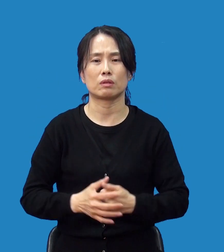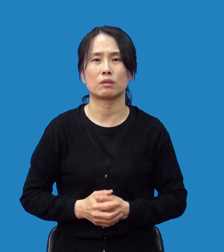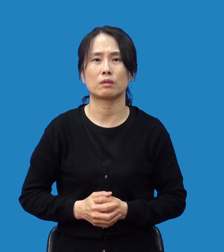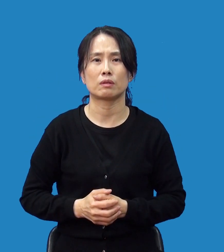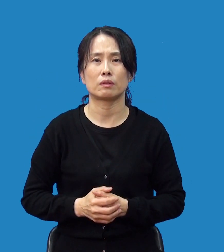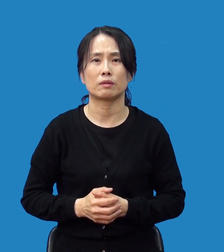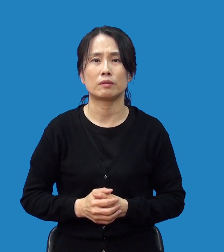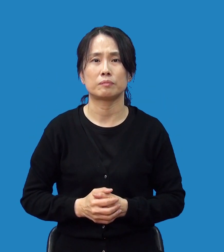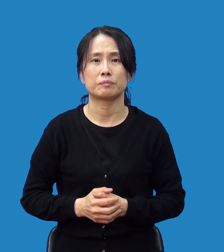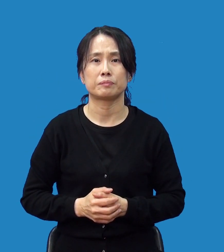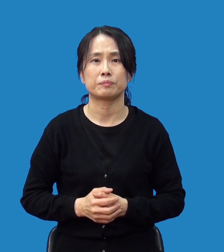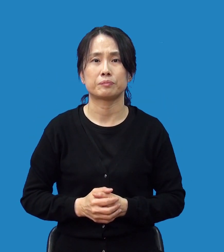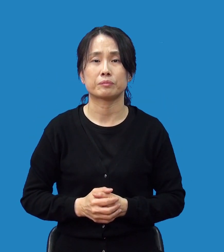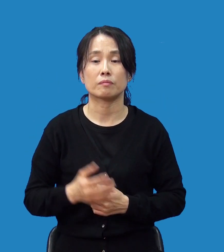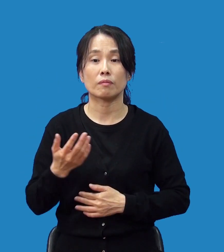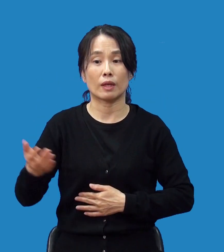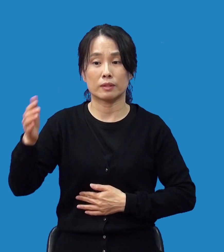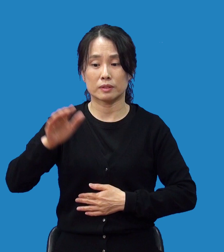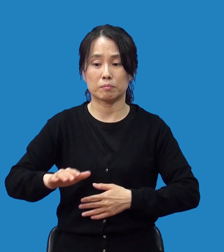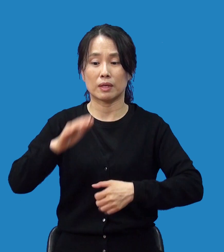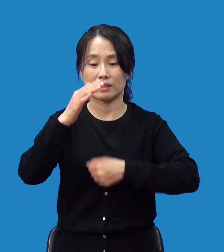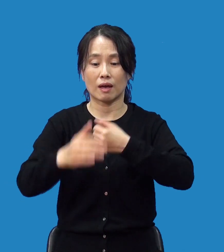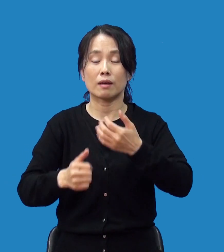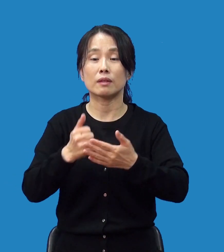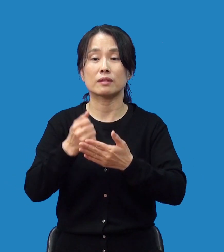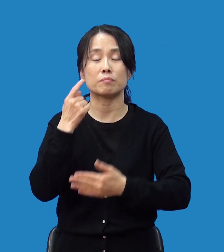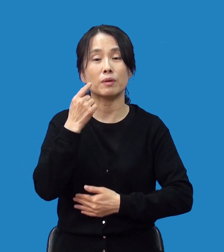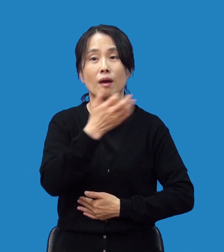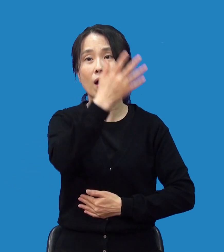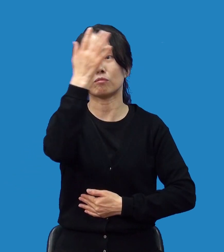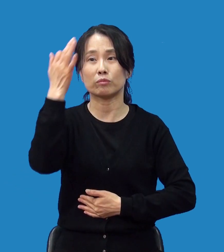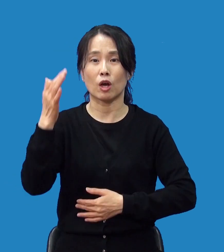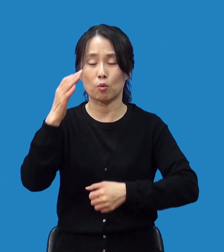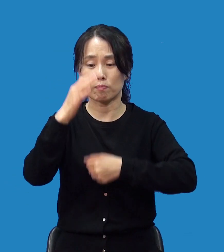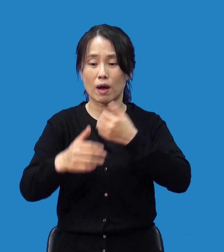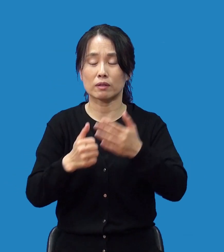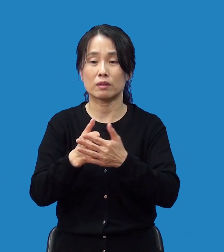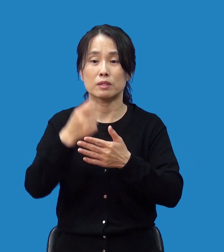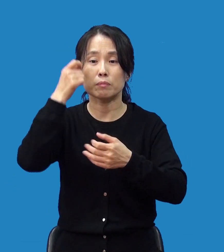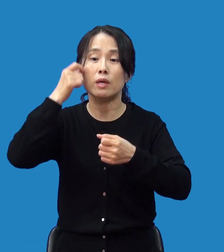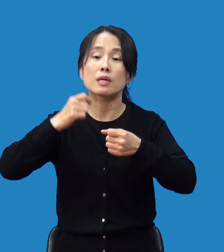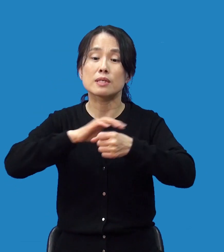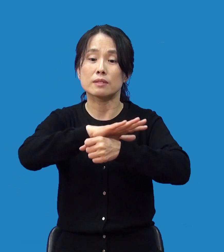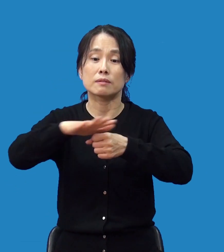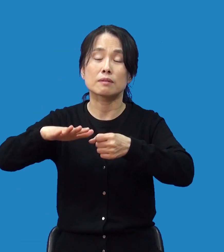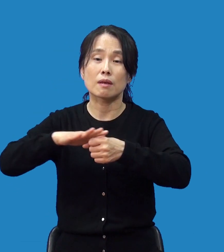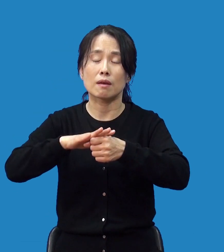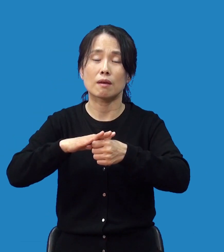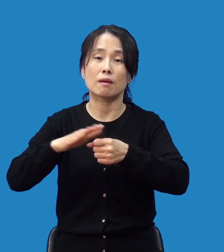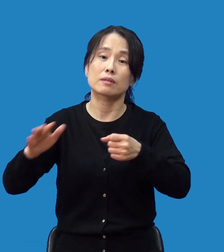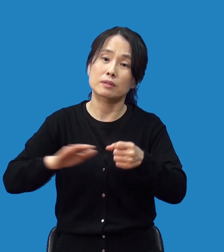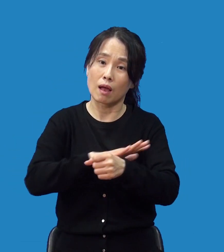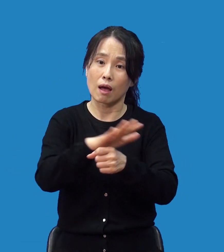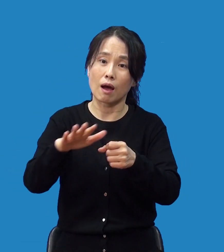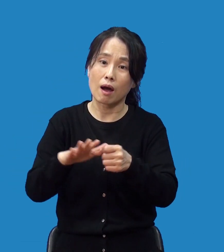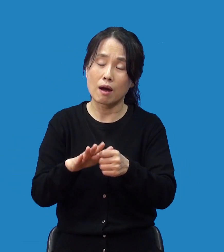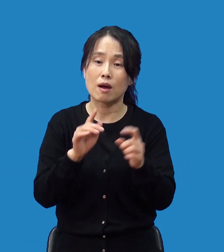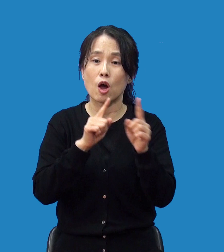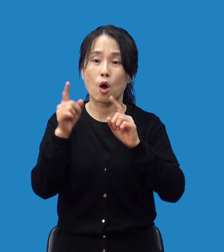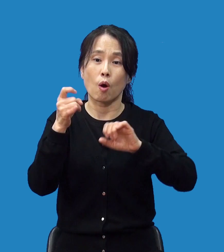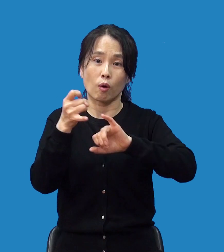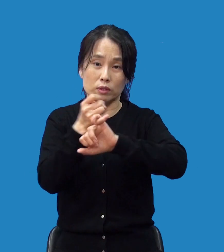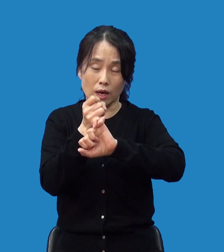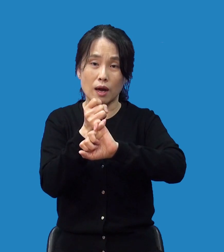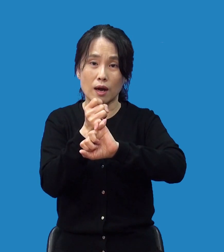같아요. 그러나 우리 하나님의 아름다움, 하나님의 헤세드, 하나님의 사랑, 하나님의 언약적인